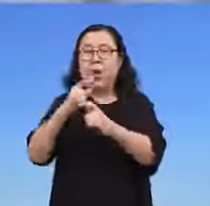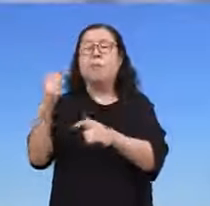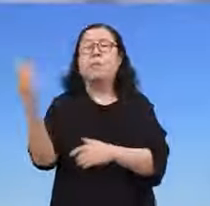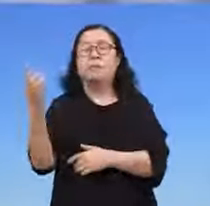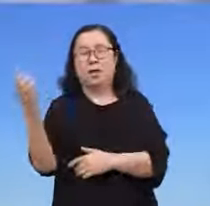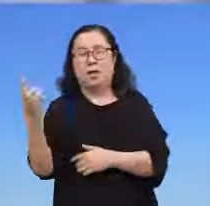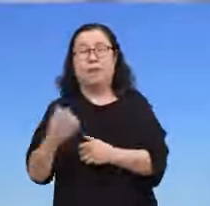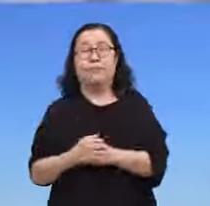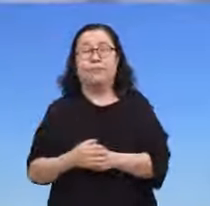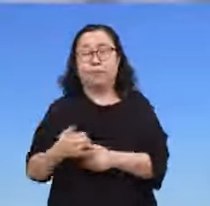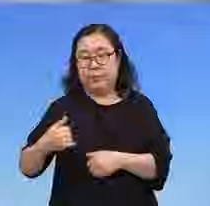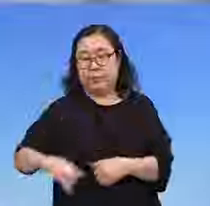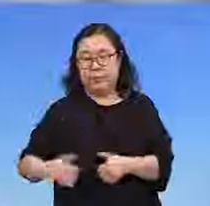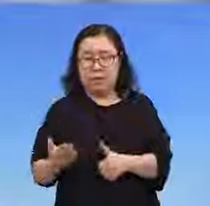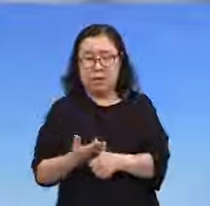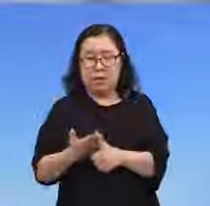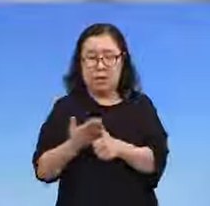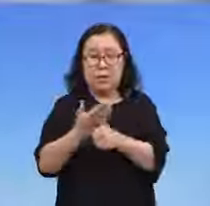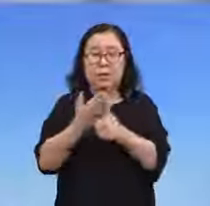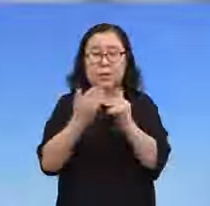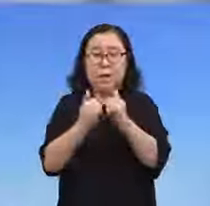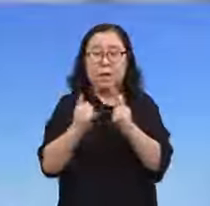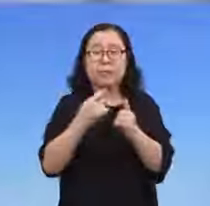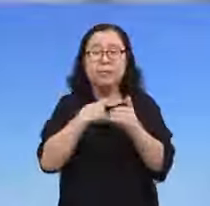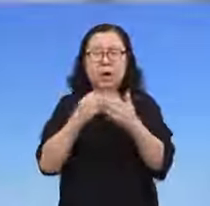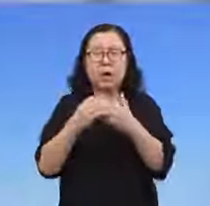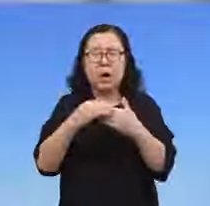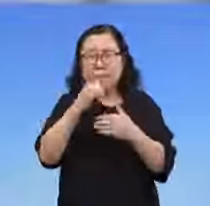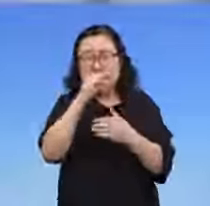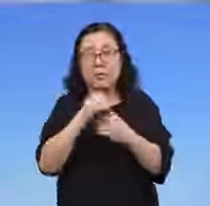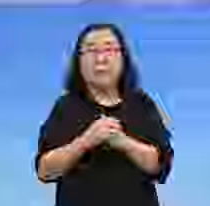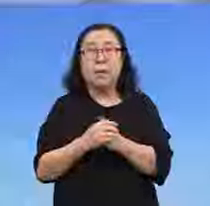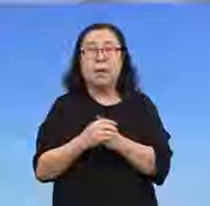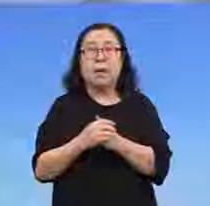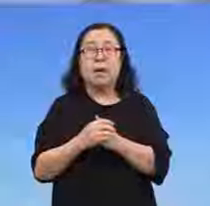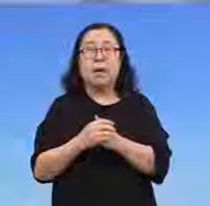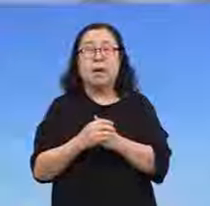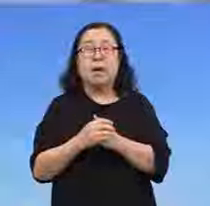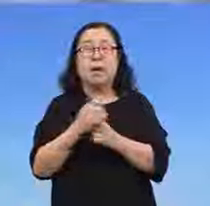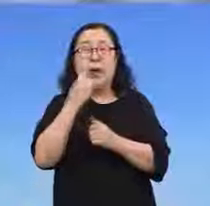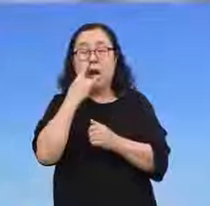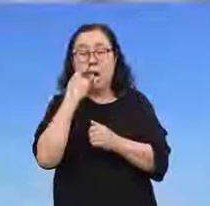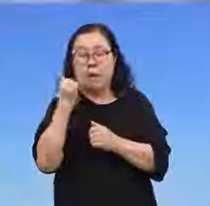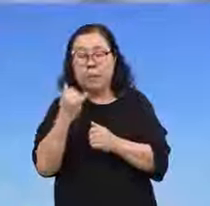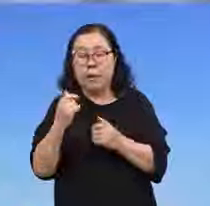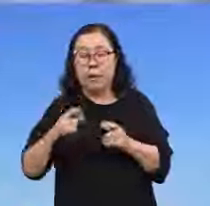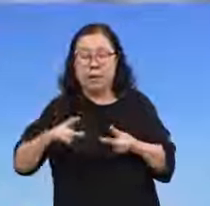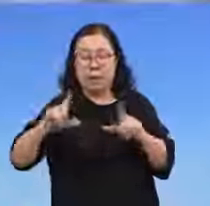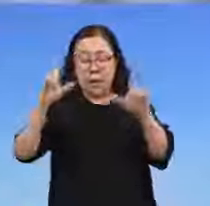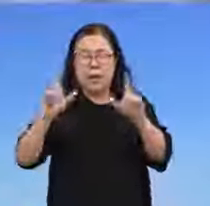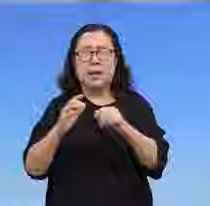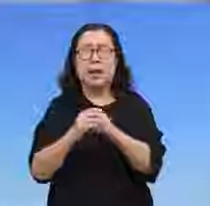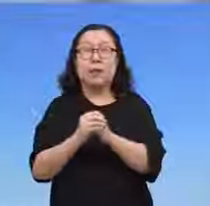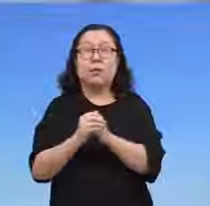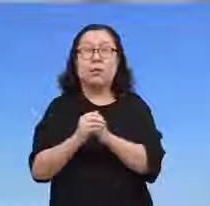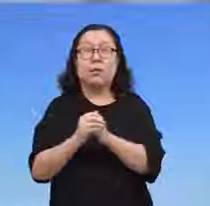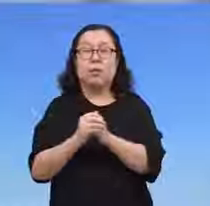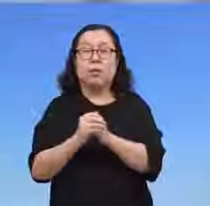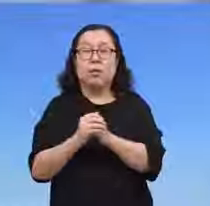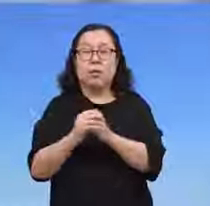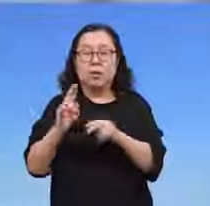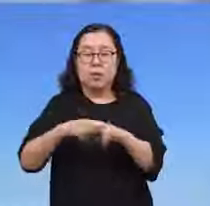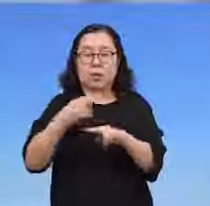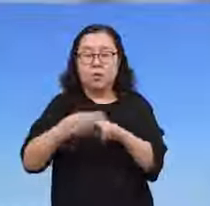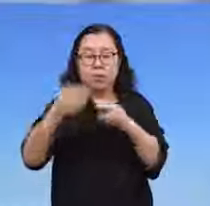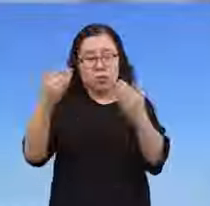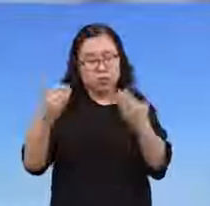다 알 거예요. 뭐 어버이날이라고 뭐 사주고 포장하고 뭐 카드, 그것보다도 더